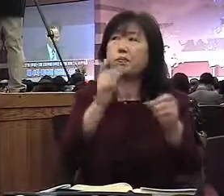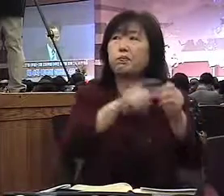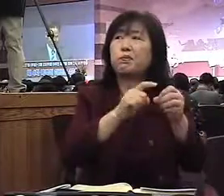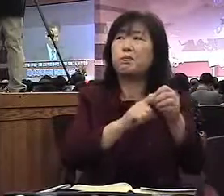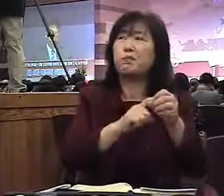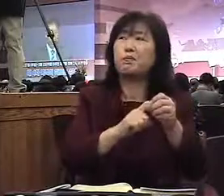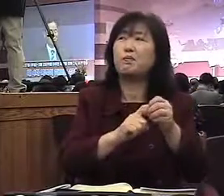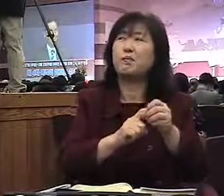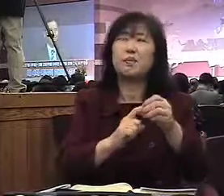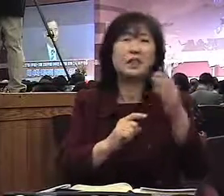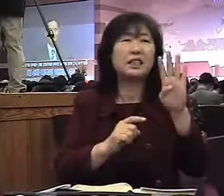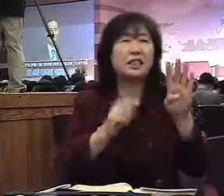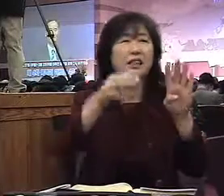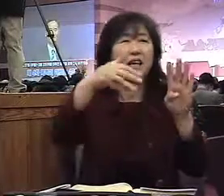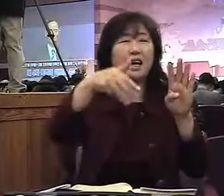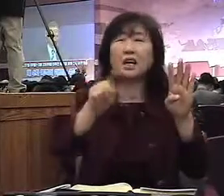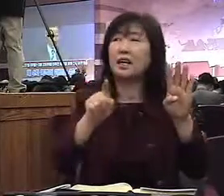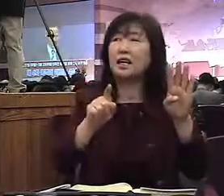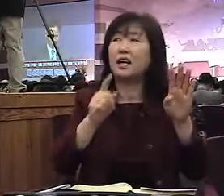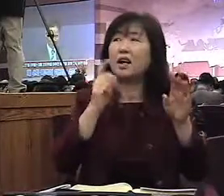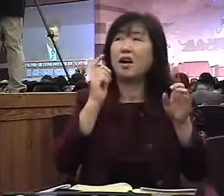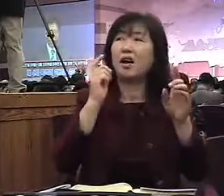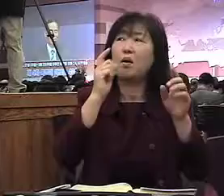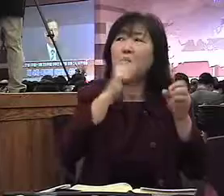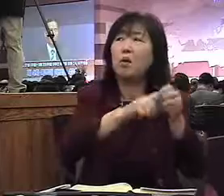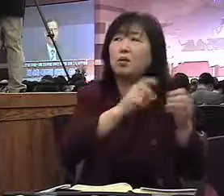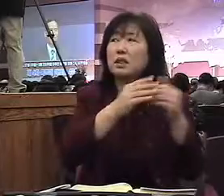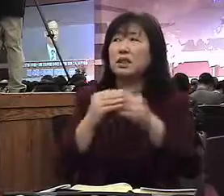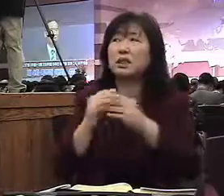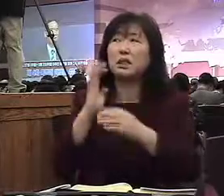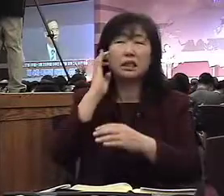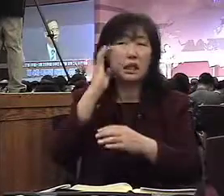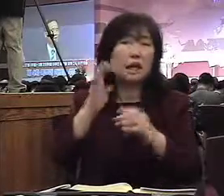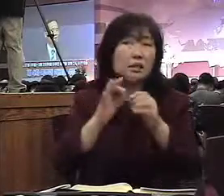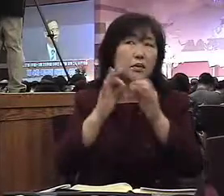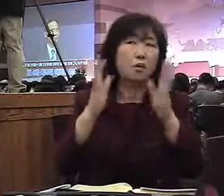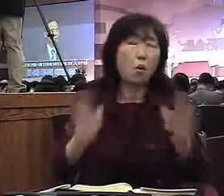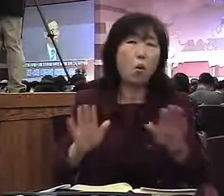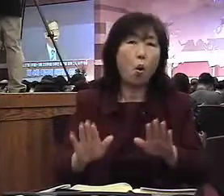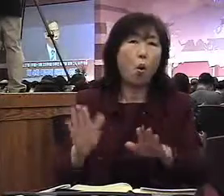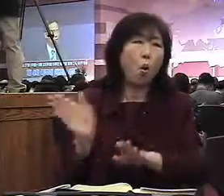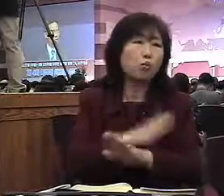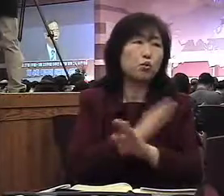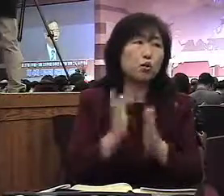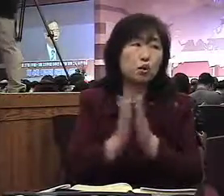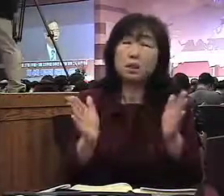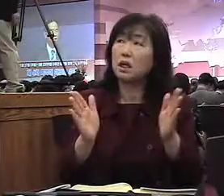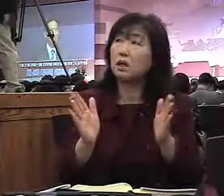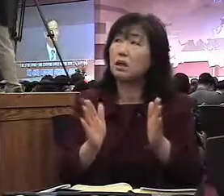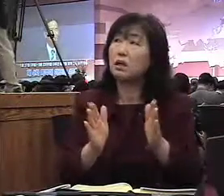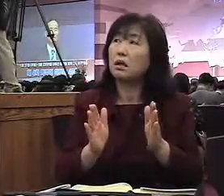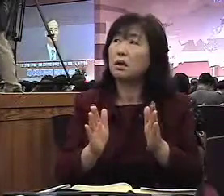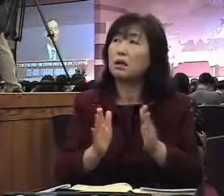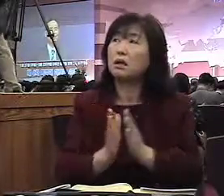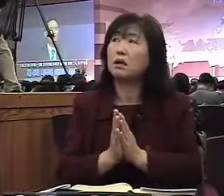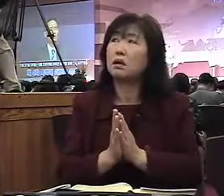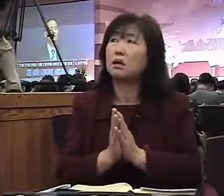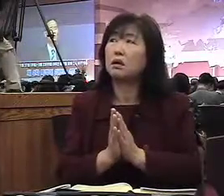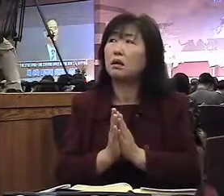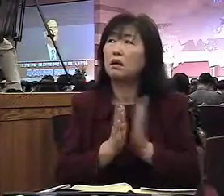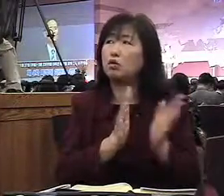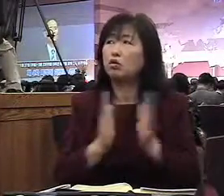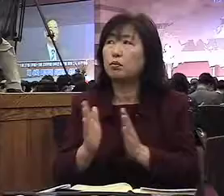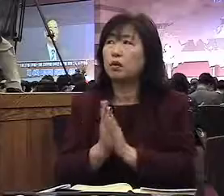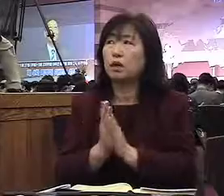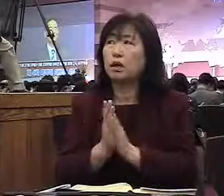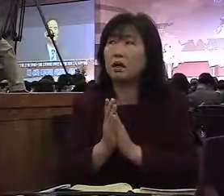제4차 목적이 그런 40일 오늘부터 오후 3시부터 있는데요. 9주간 있는데요. 준비한